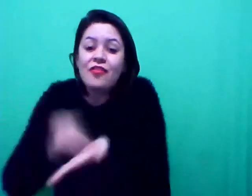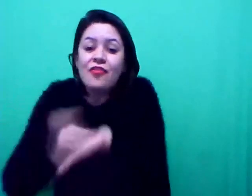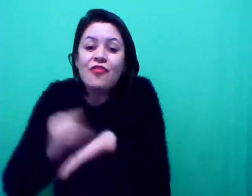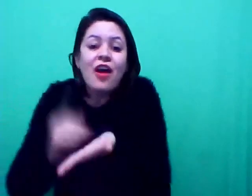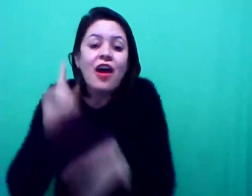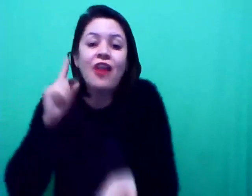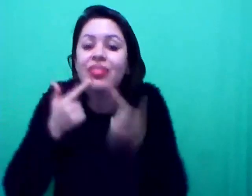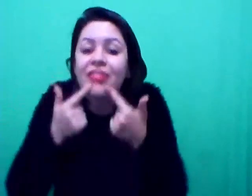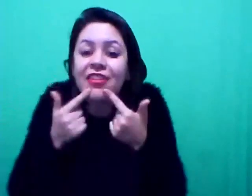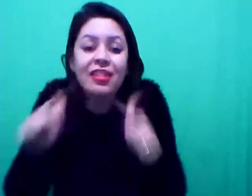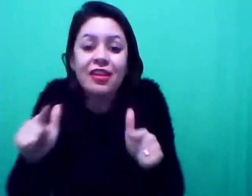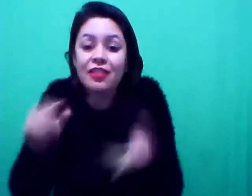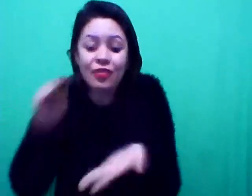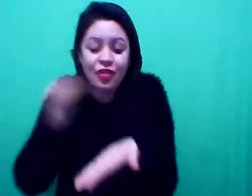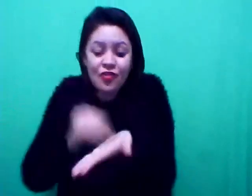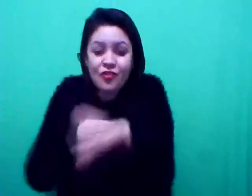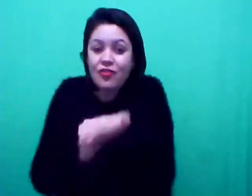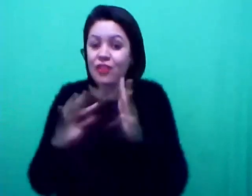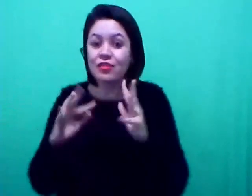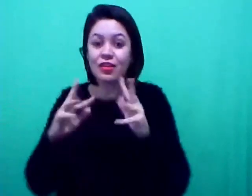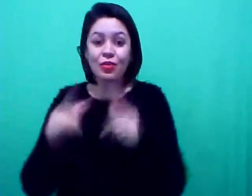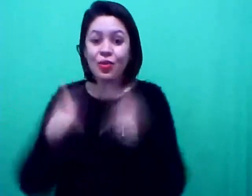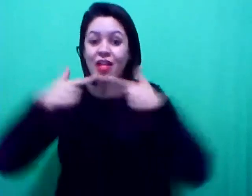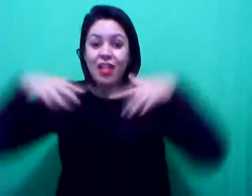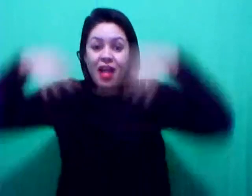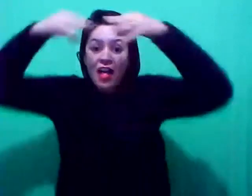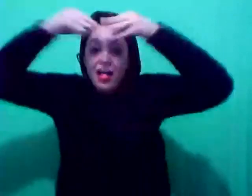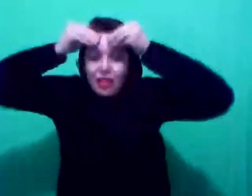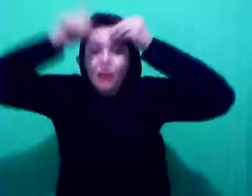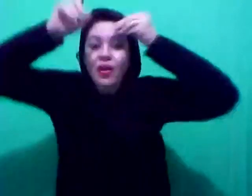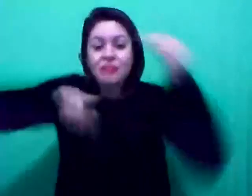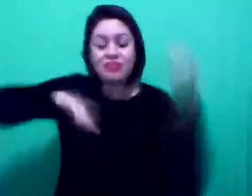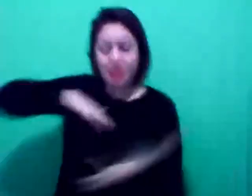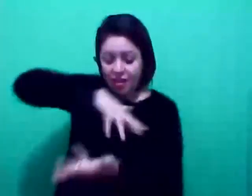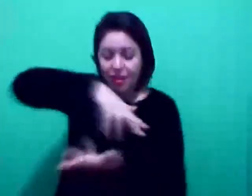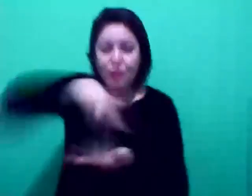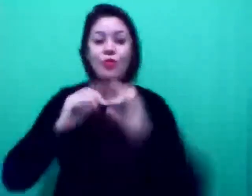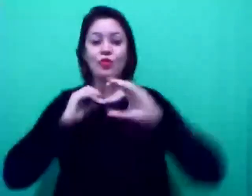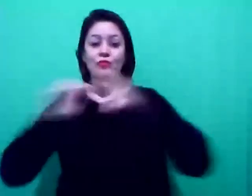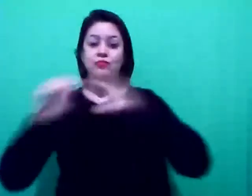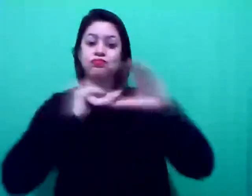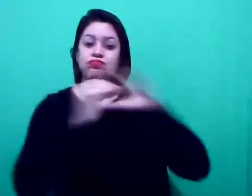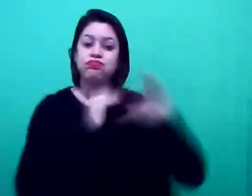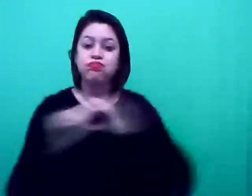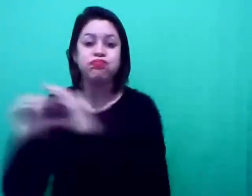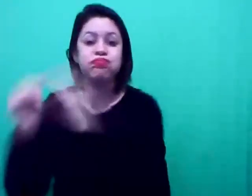e muitas pessoas não entendem, porque falta a língua, falta um todo, falta a linguagem dele, ele é um mundo